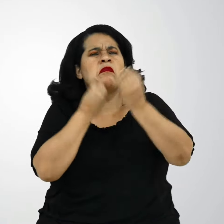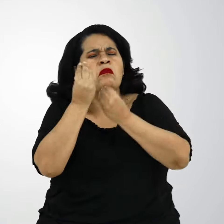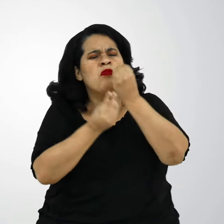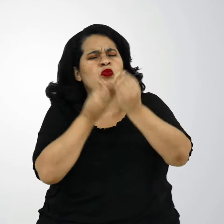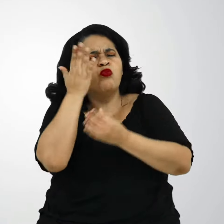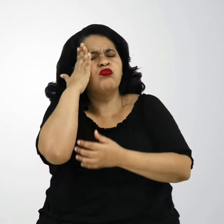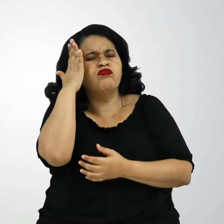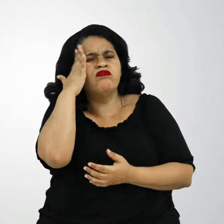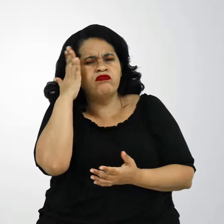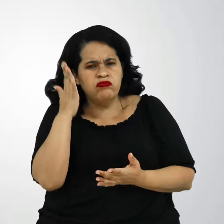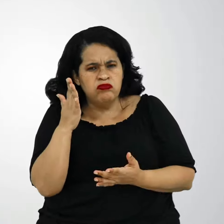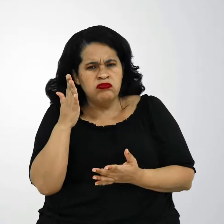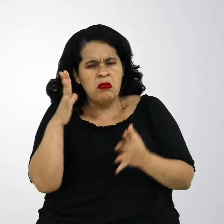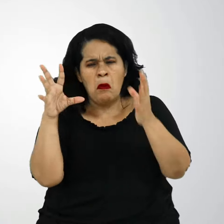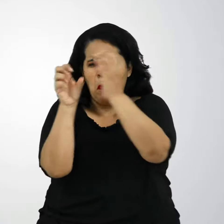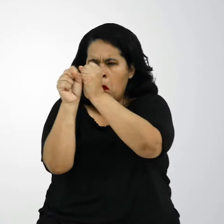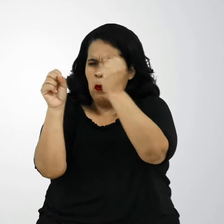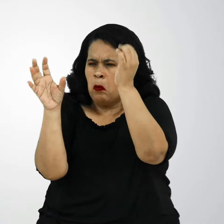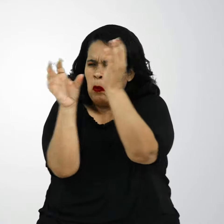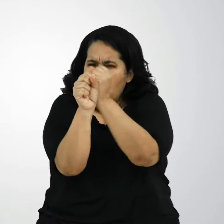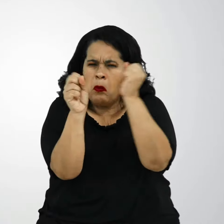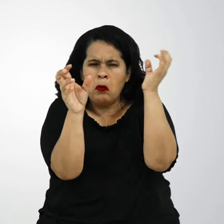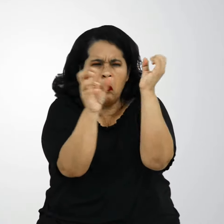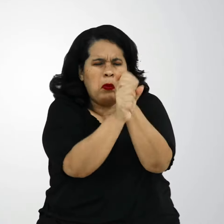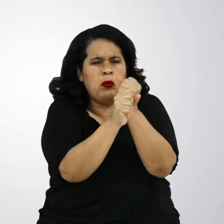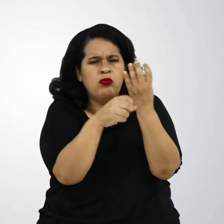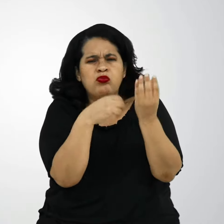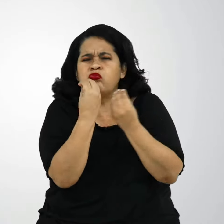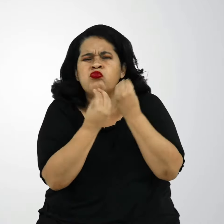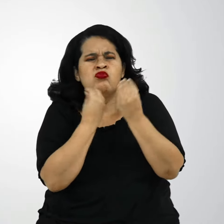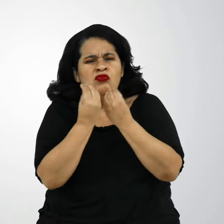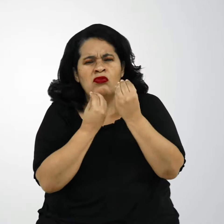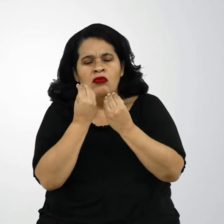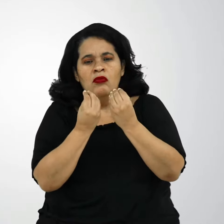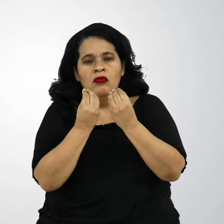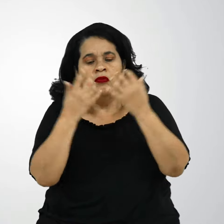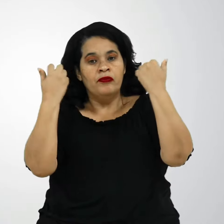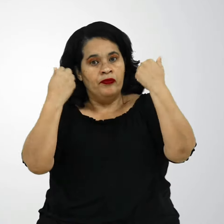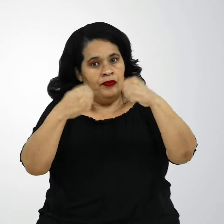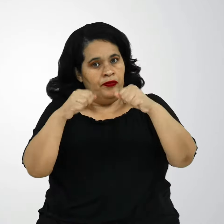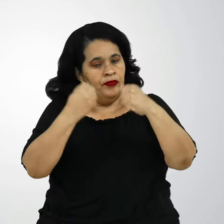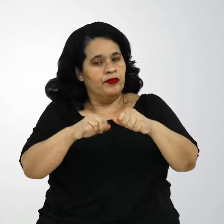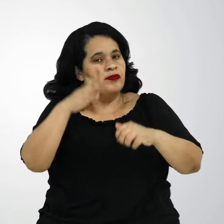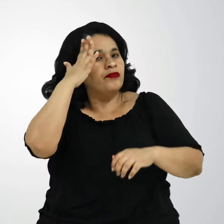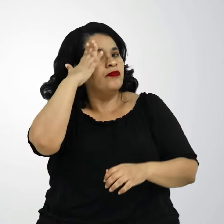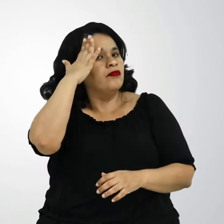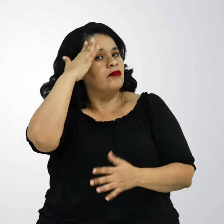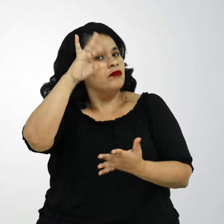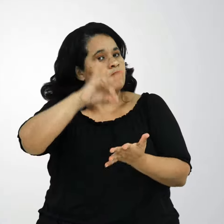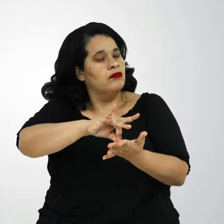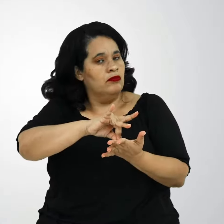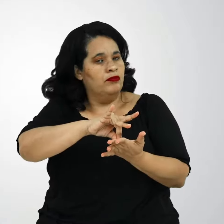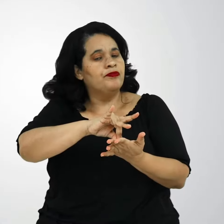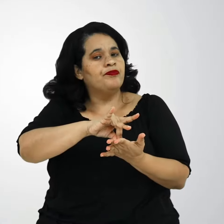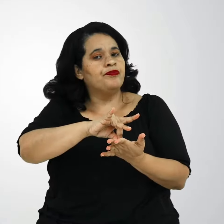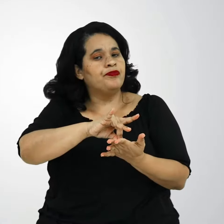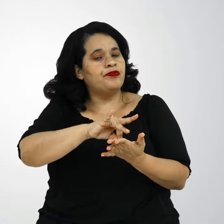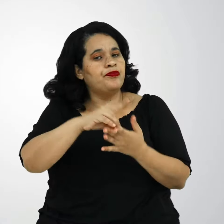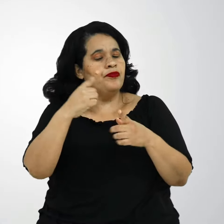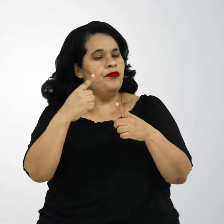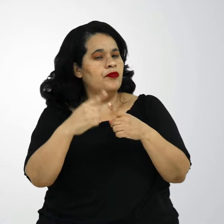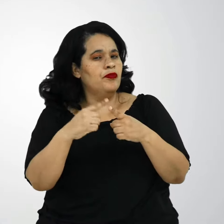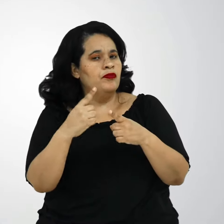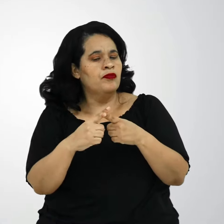importante não tentarmos fazer contas para encontrar um cumprimento literal dessas 70 semanas. Até